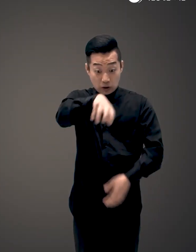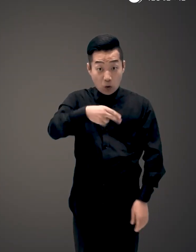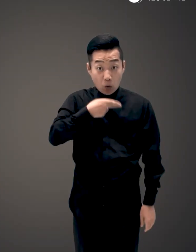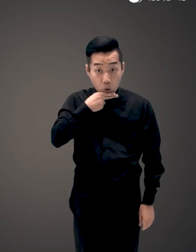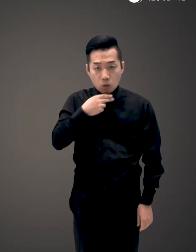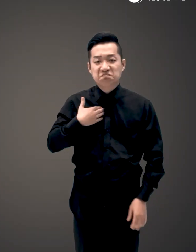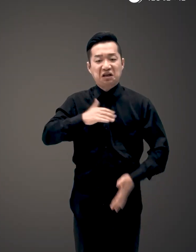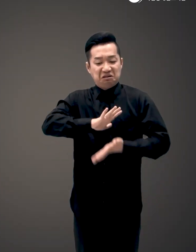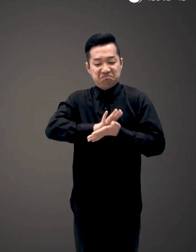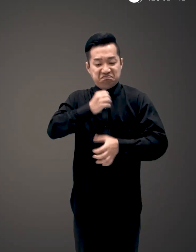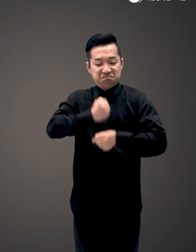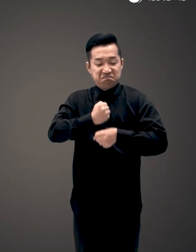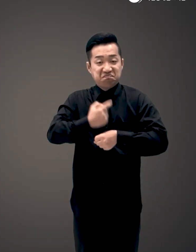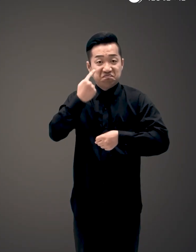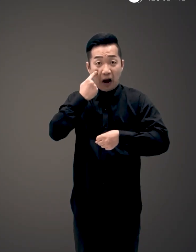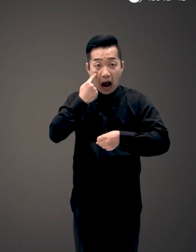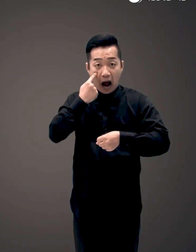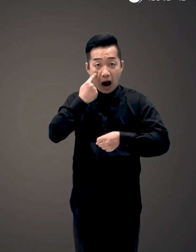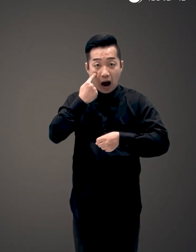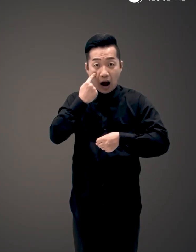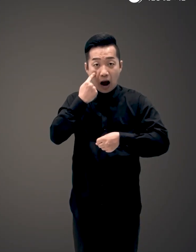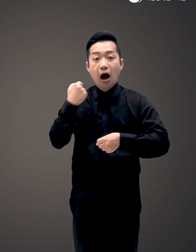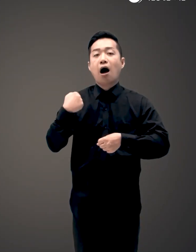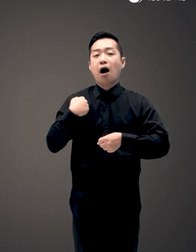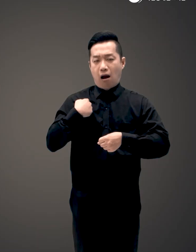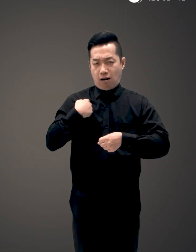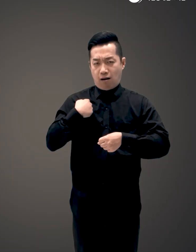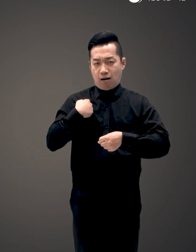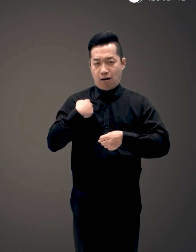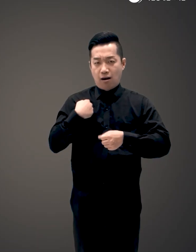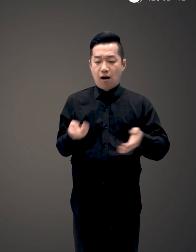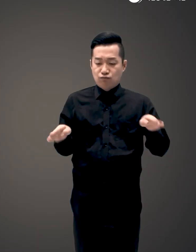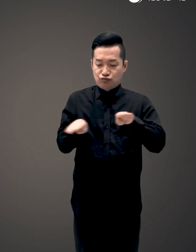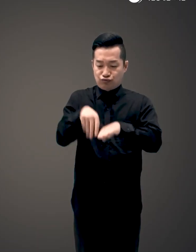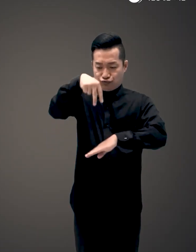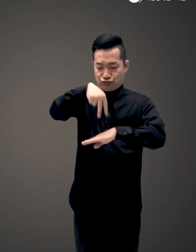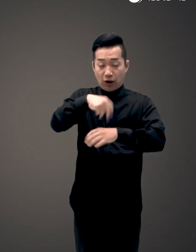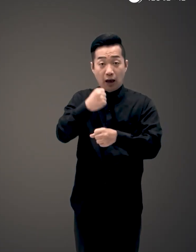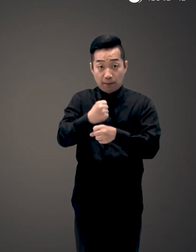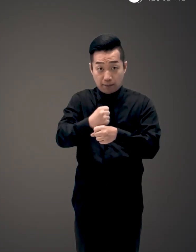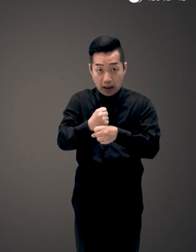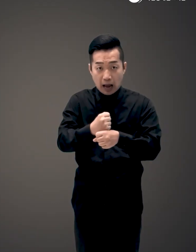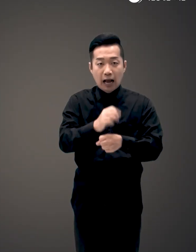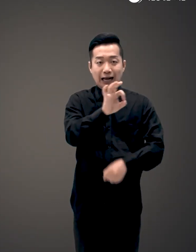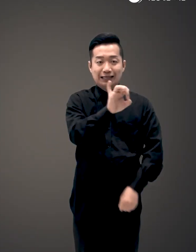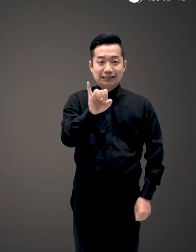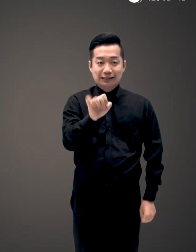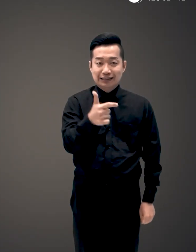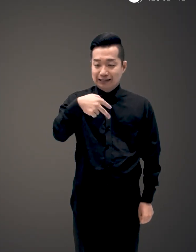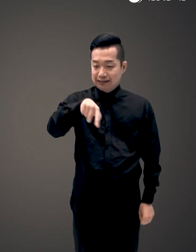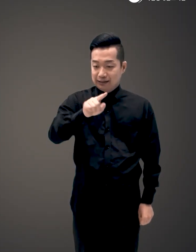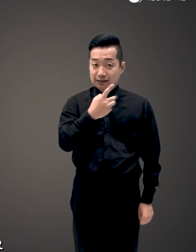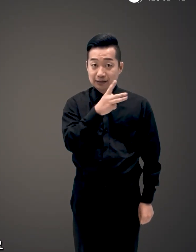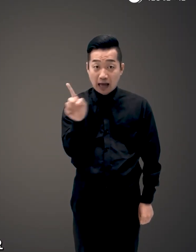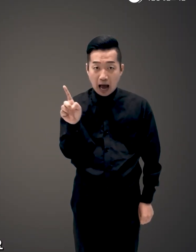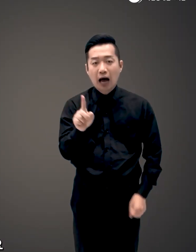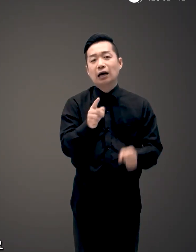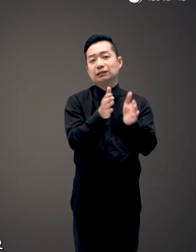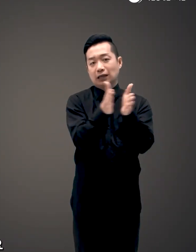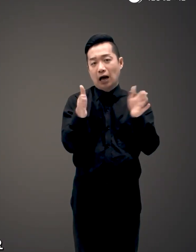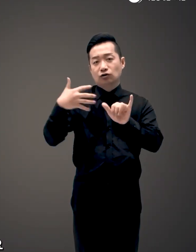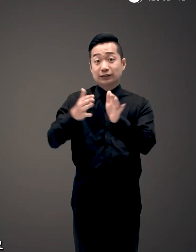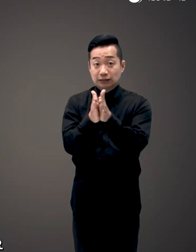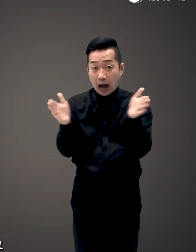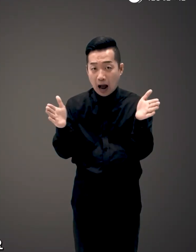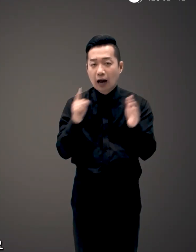무대가 없다면 직접 만드는 수밖에. 그래서 제가 직접 저의 무대를 만들기 위해서 인스타그램 시작하고 유튜브를